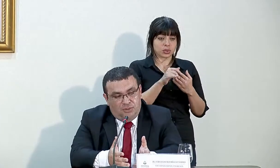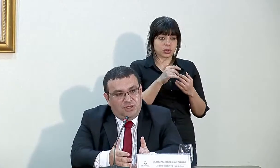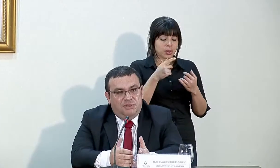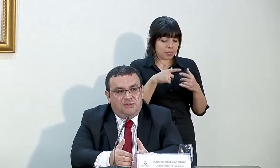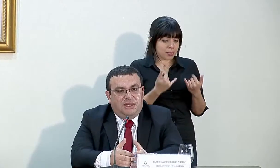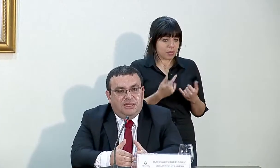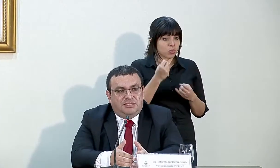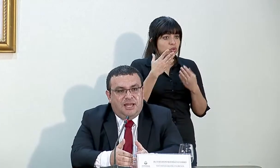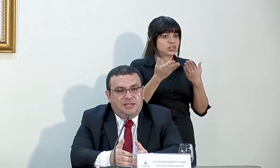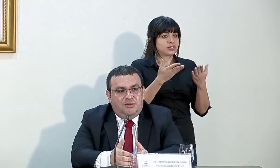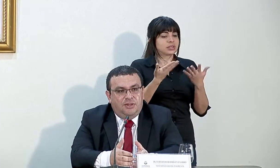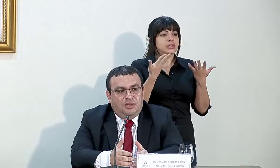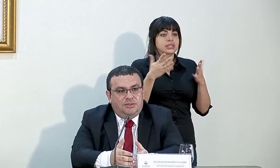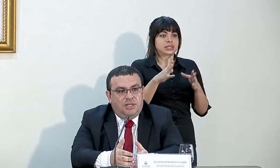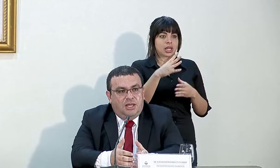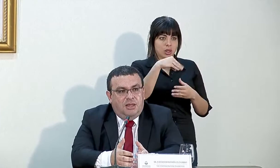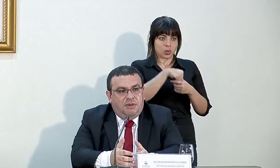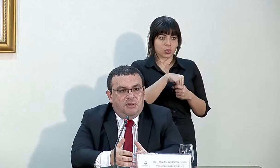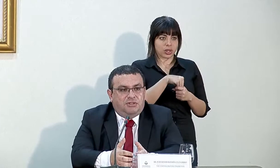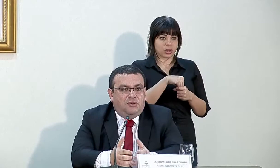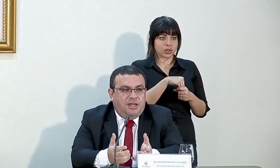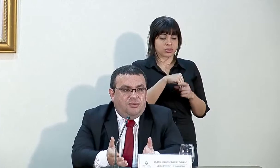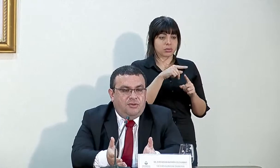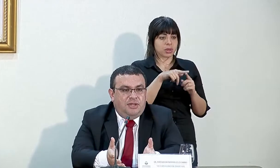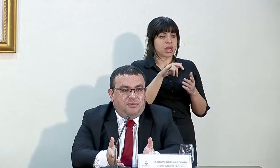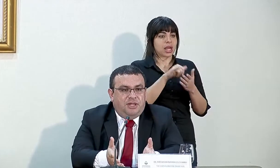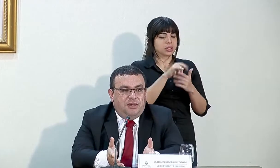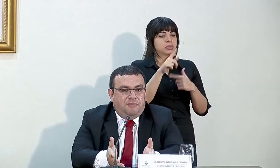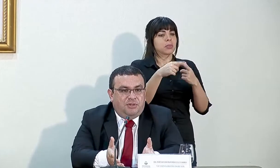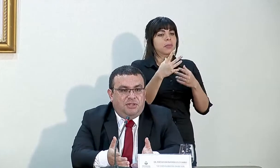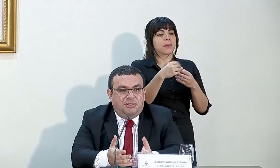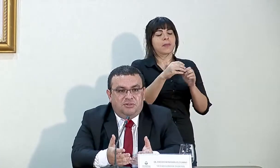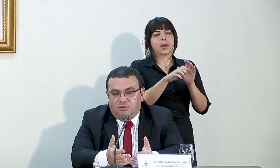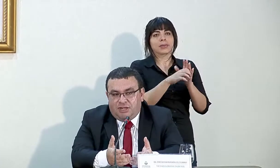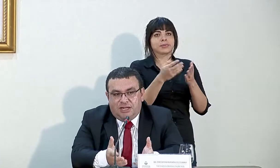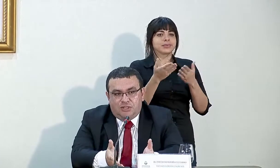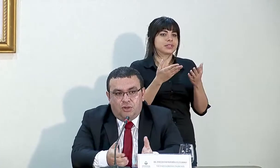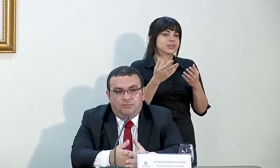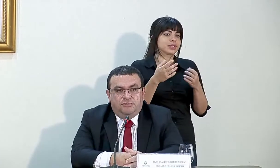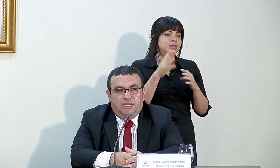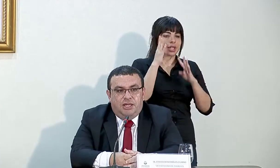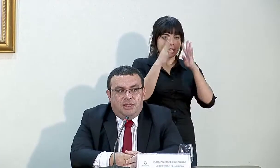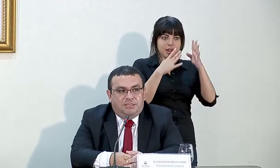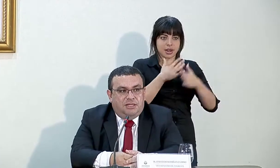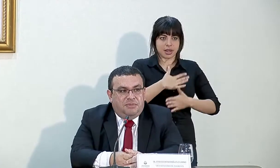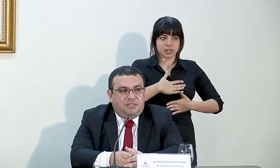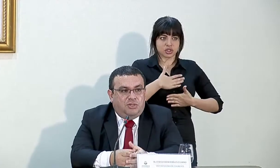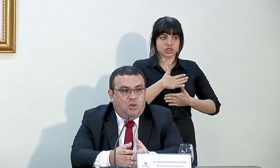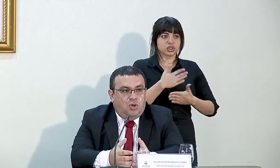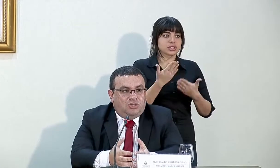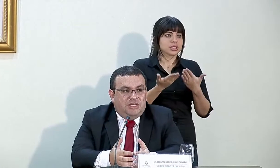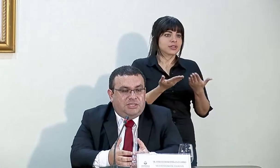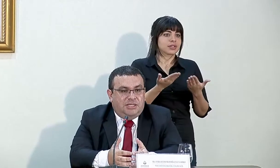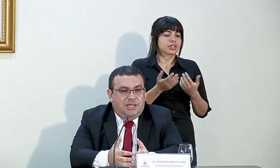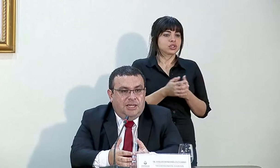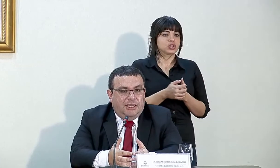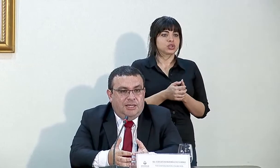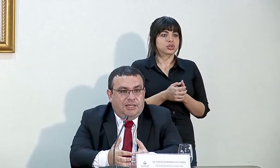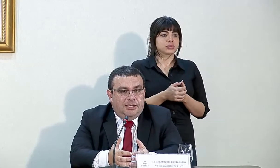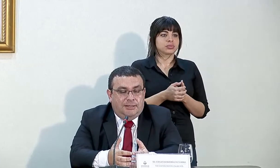en la ley actual, hay muchos servicios que ya están incluidos, pero esto va a incluir, por ejemplo, servicios de recreación, servicios,